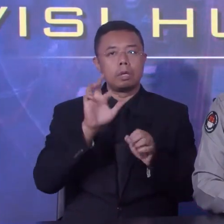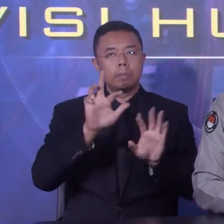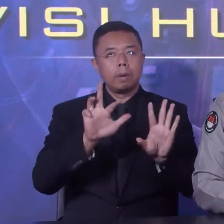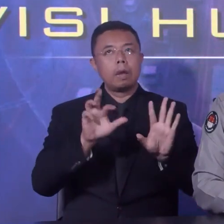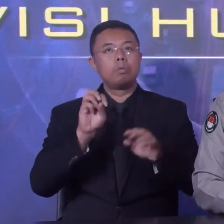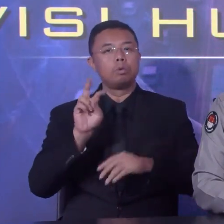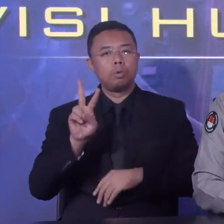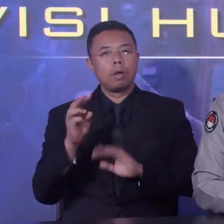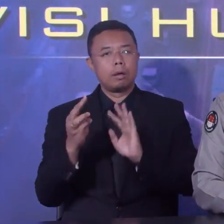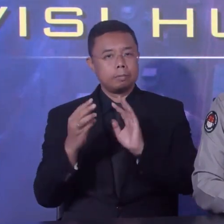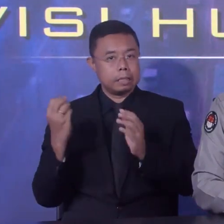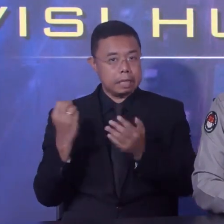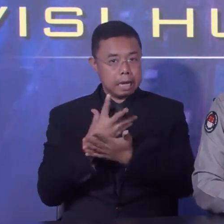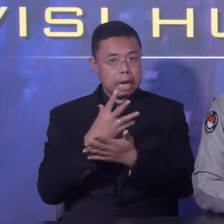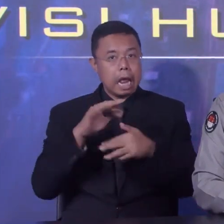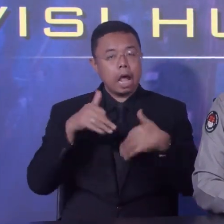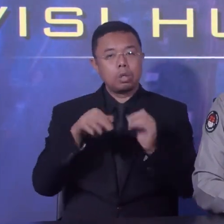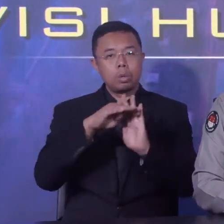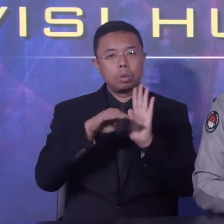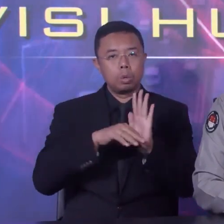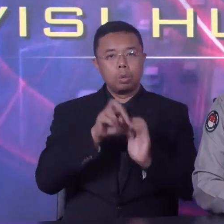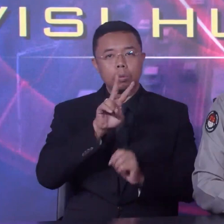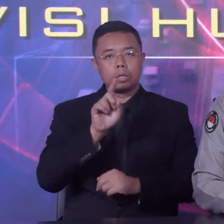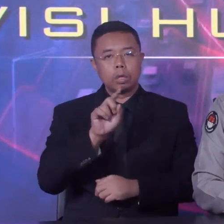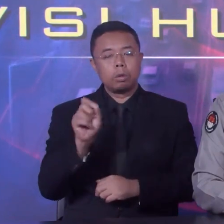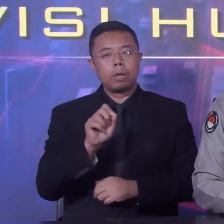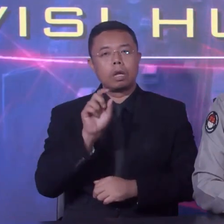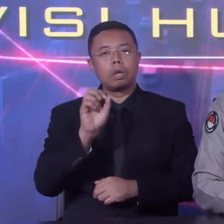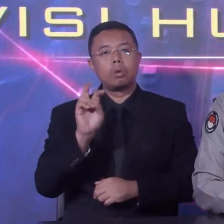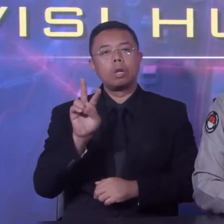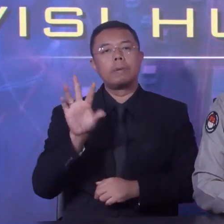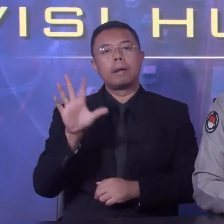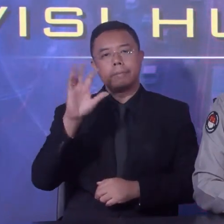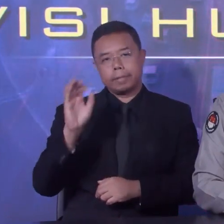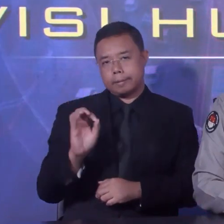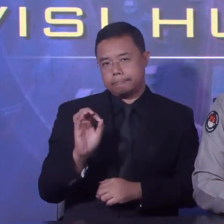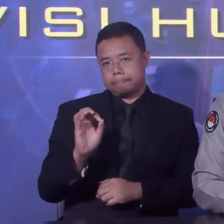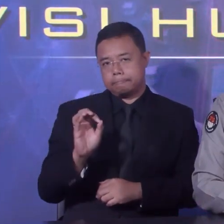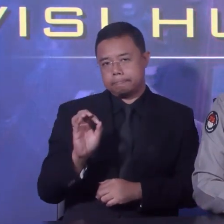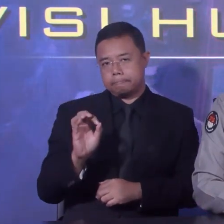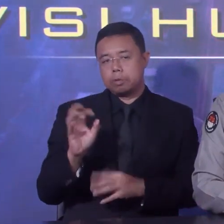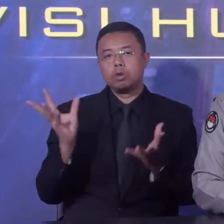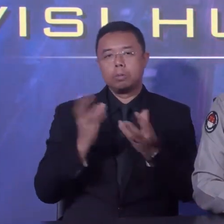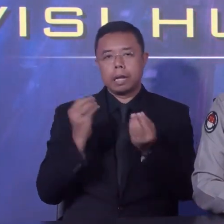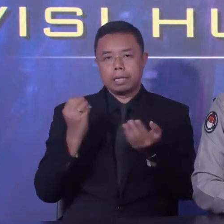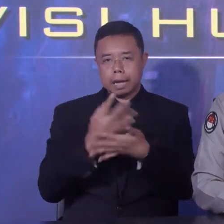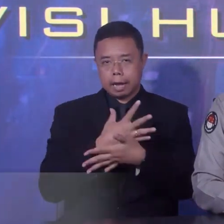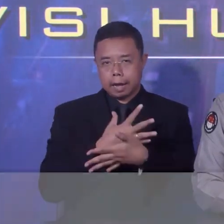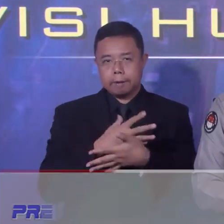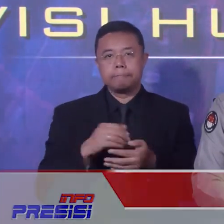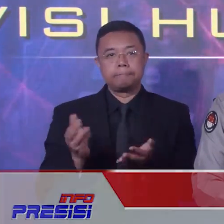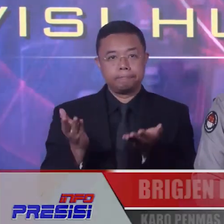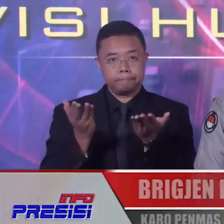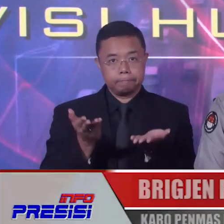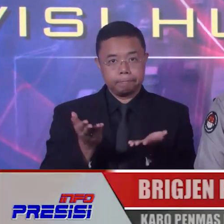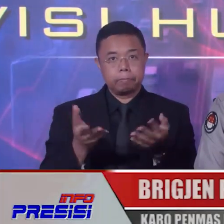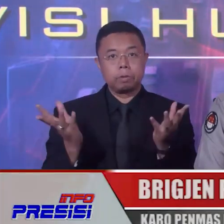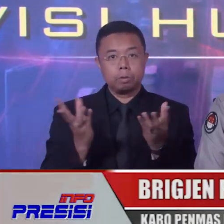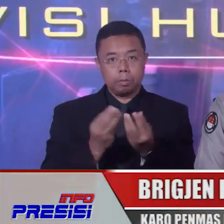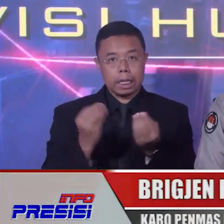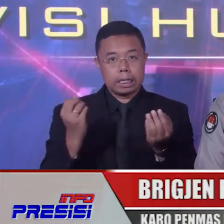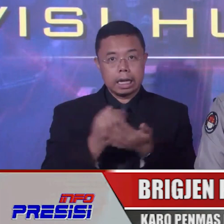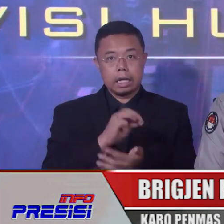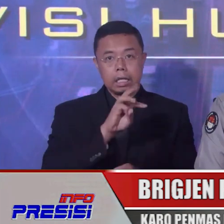92 kejadian atau 21 koma 25% dengan rincian sebagai berikut Jumlah